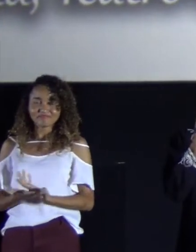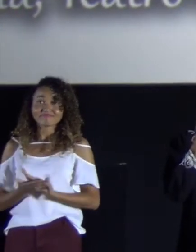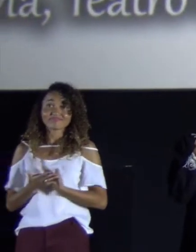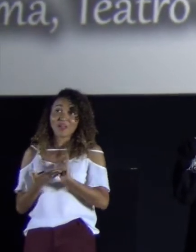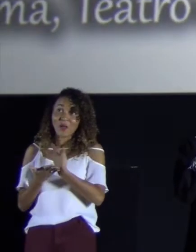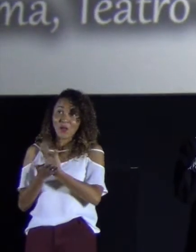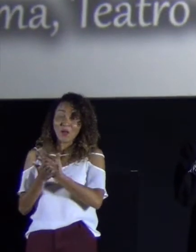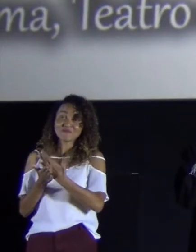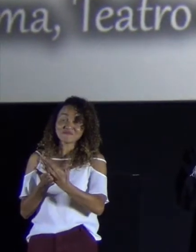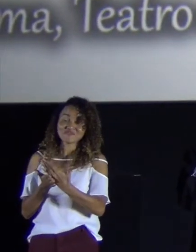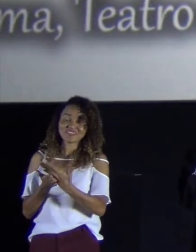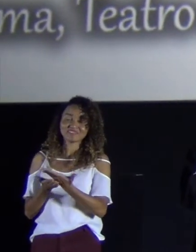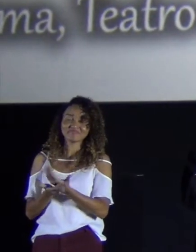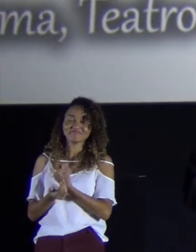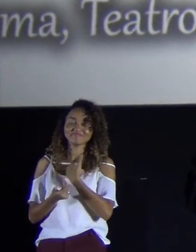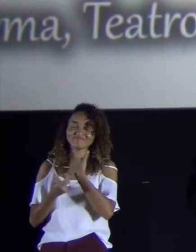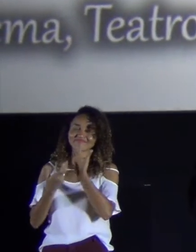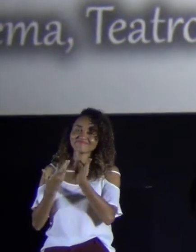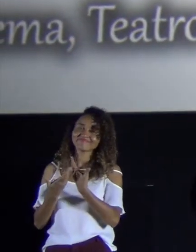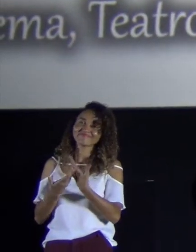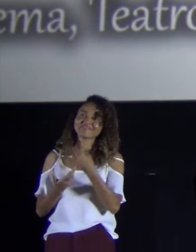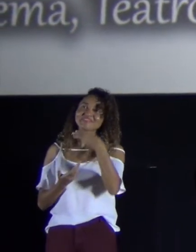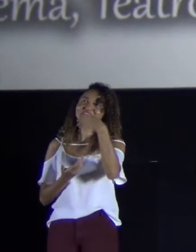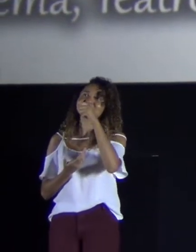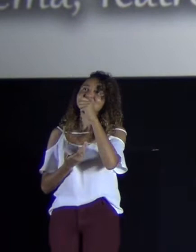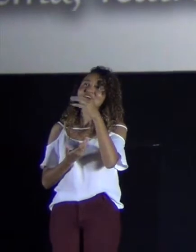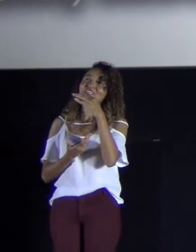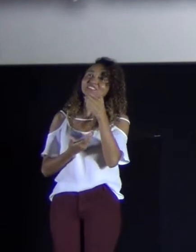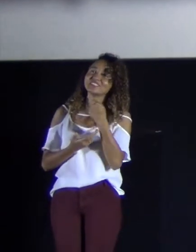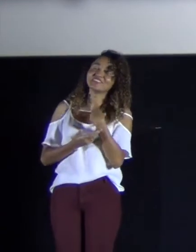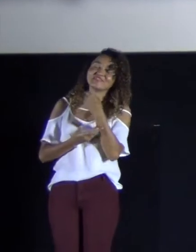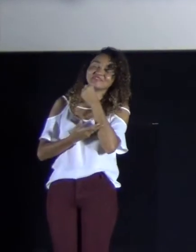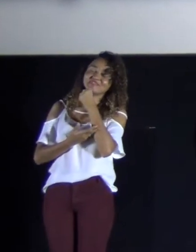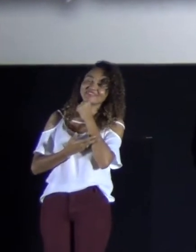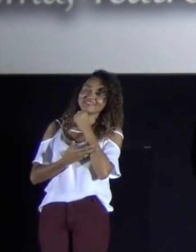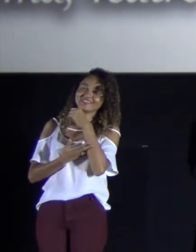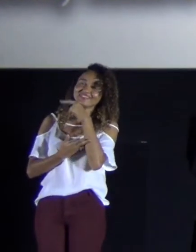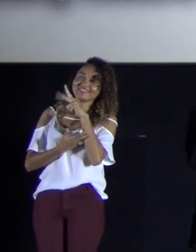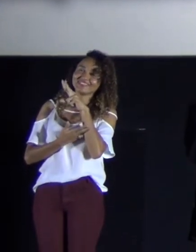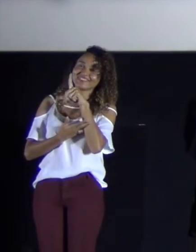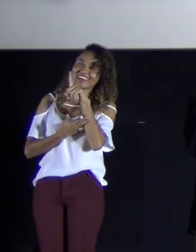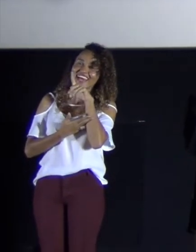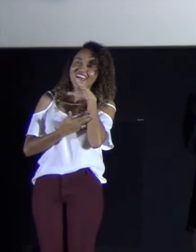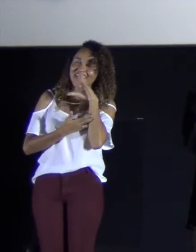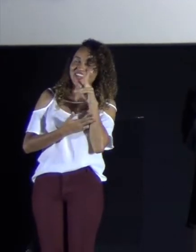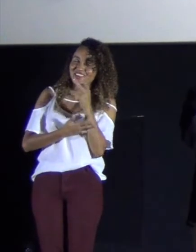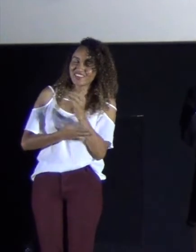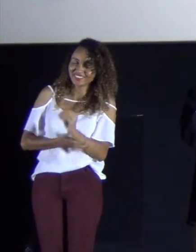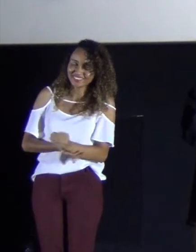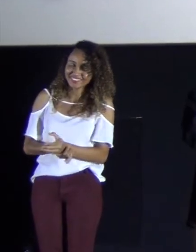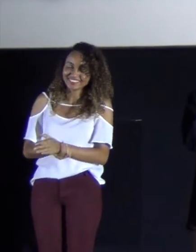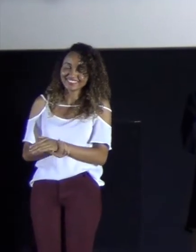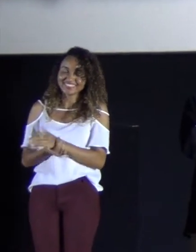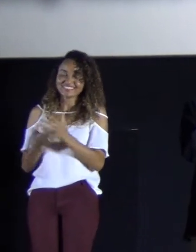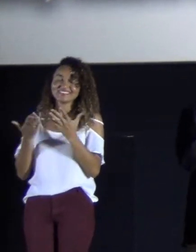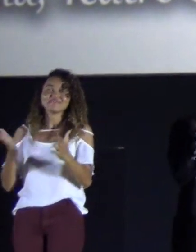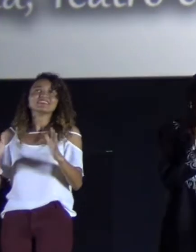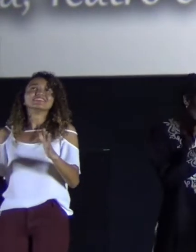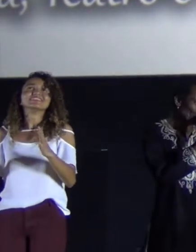Eu vou começar dizendo: mata o velho. Difícil, gente.